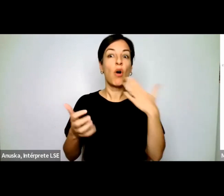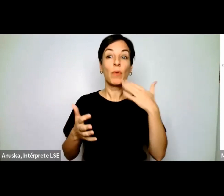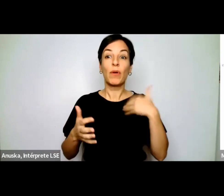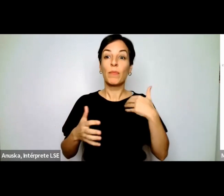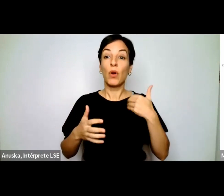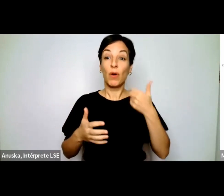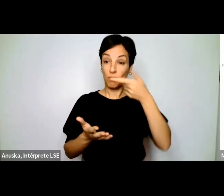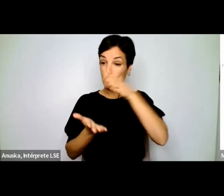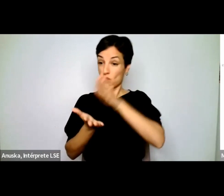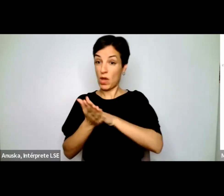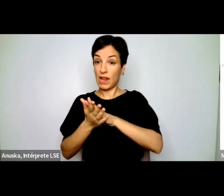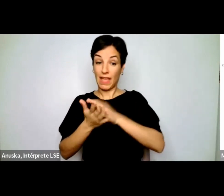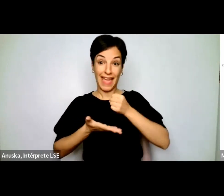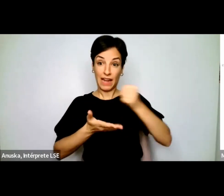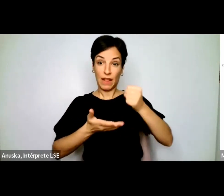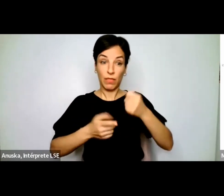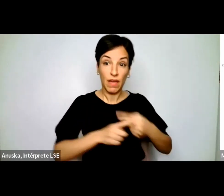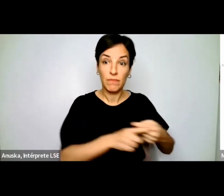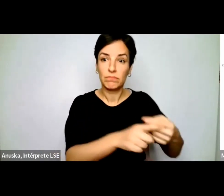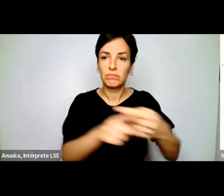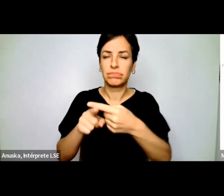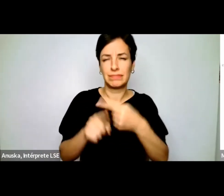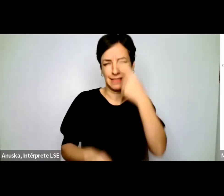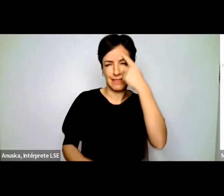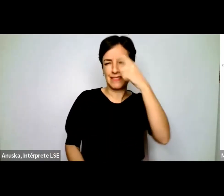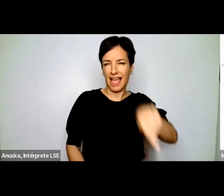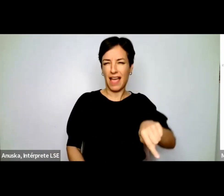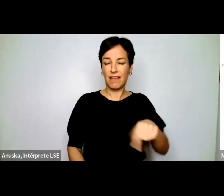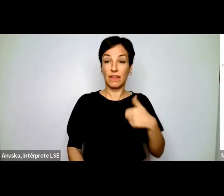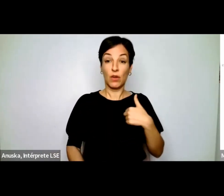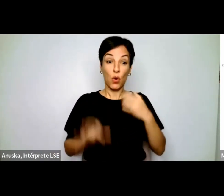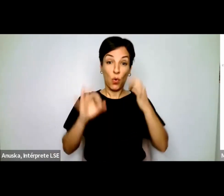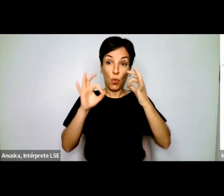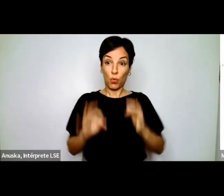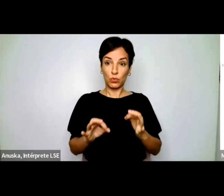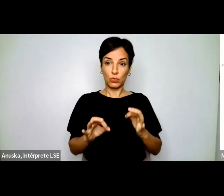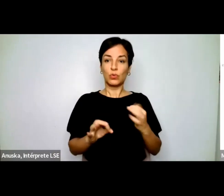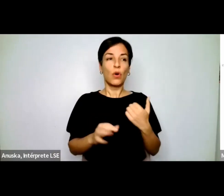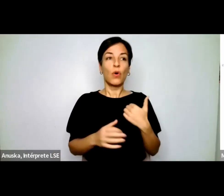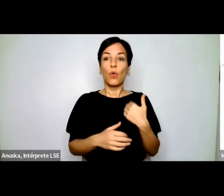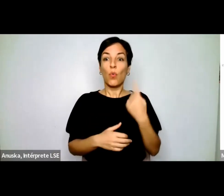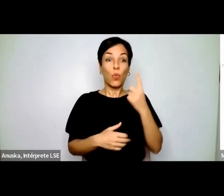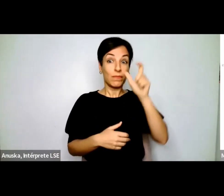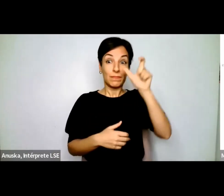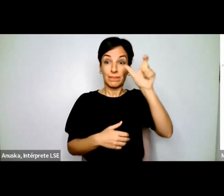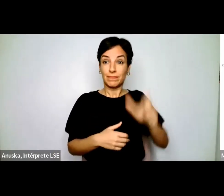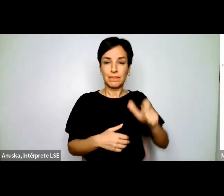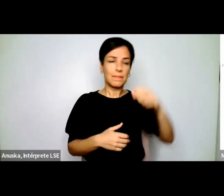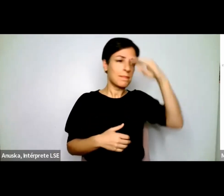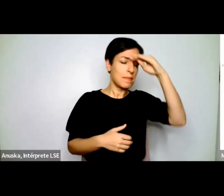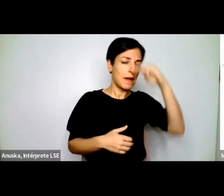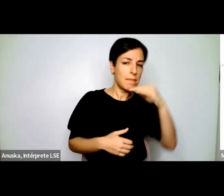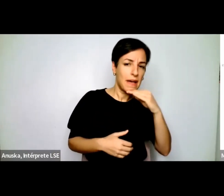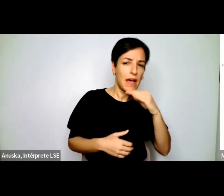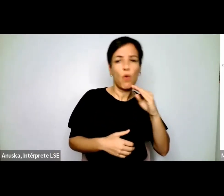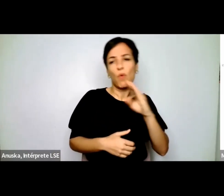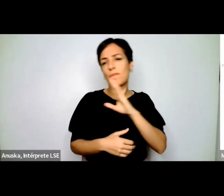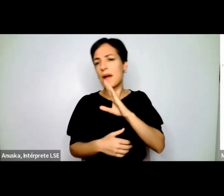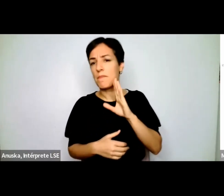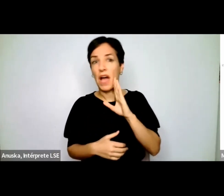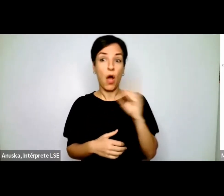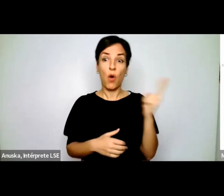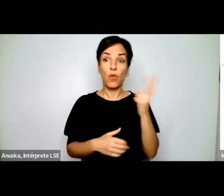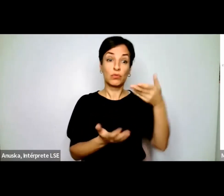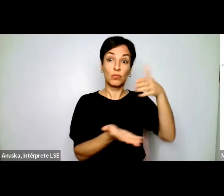sabemos todos que hay muchas familias que se rompen en el momento en el que falta uno de los progenitores o los dos y hay